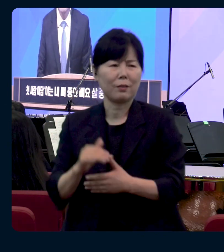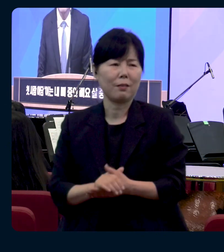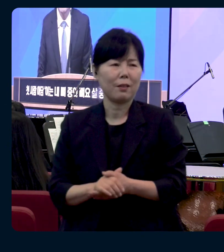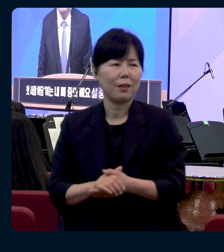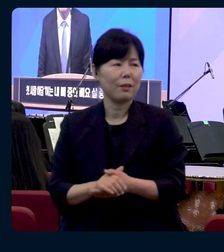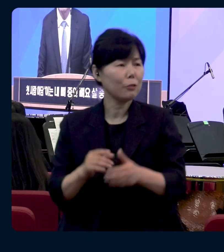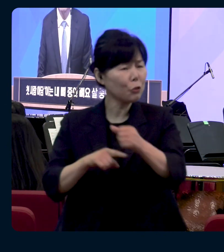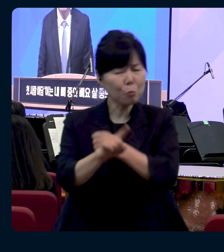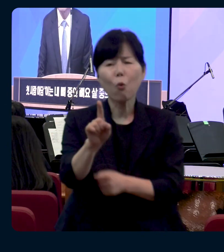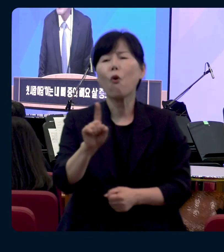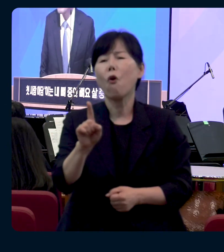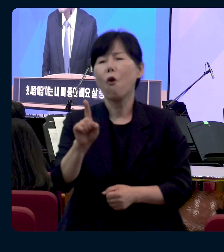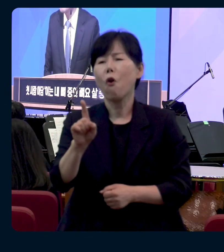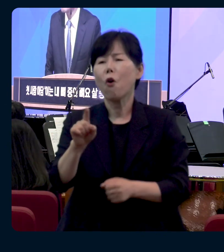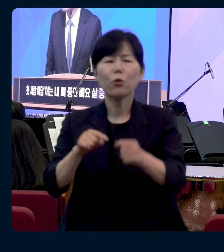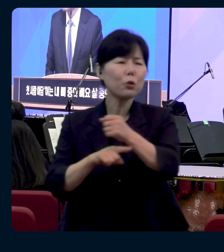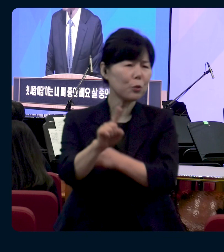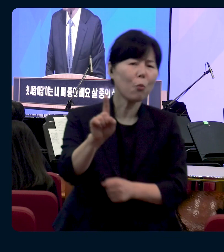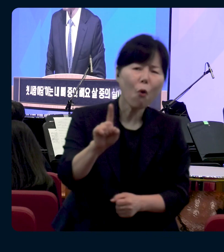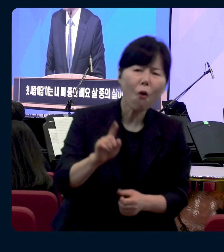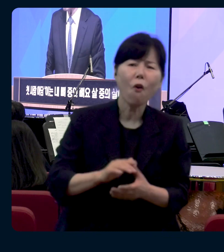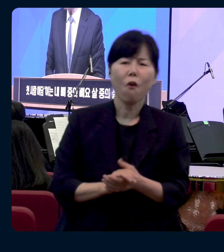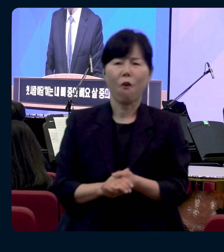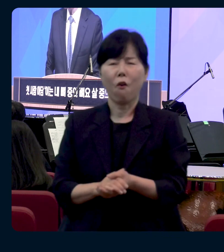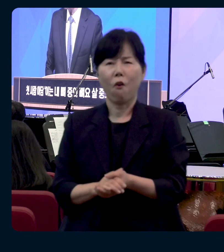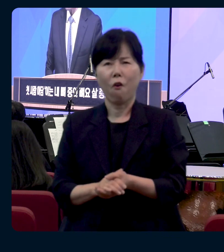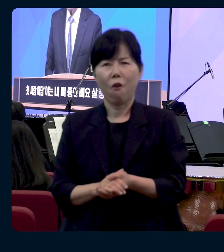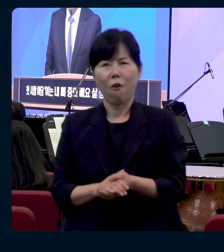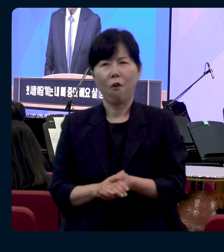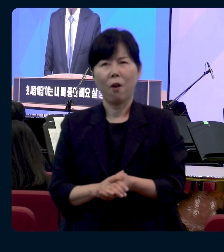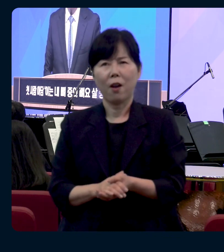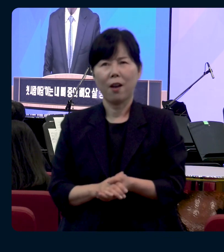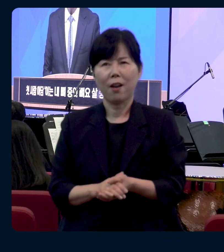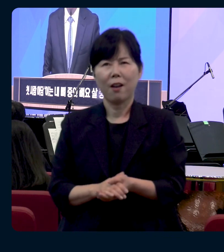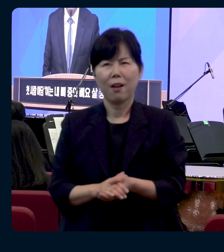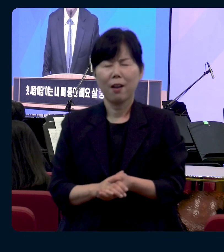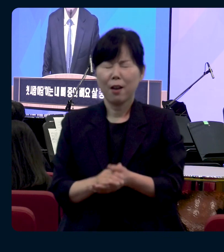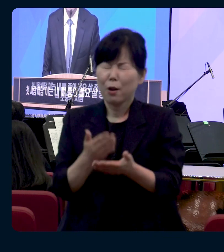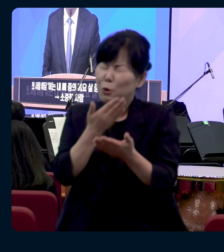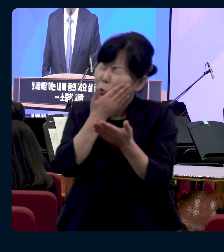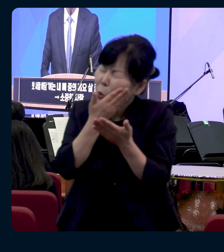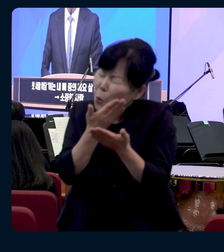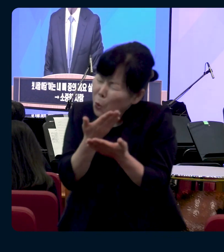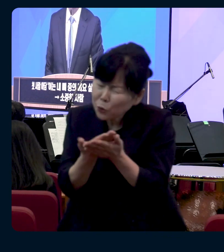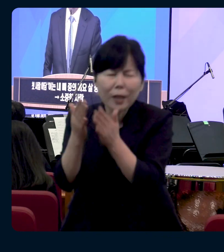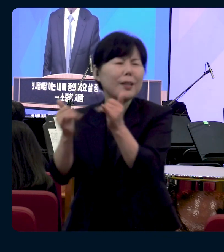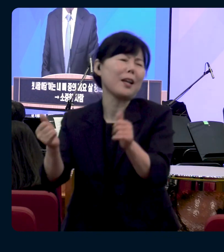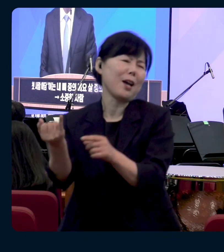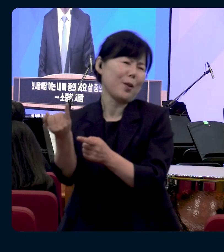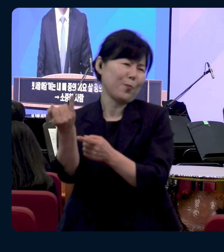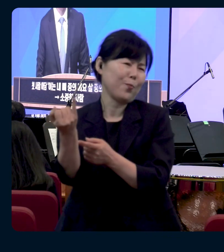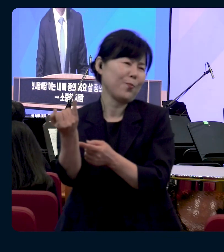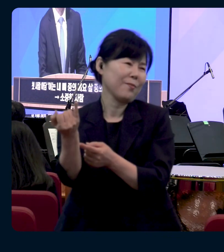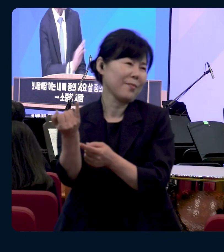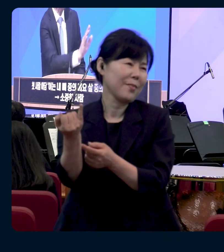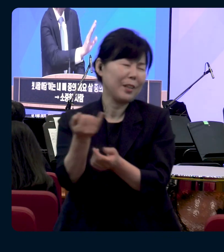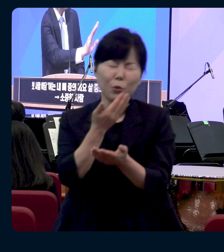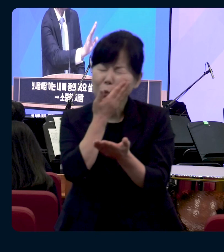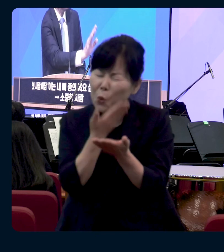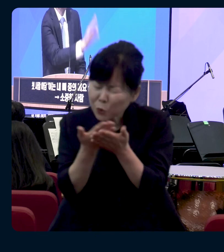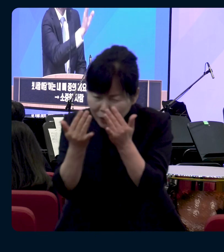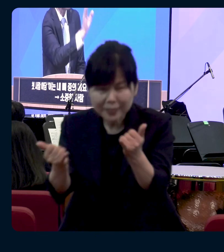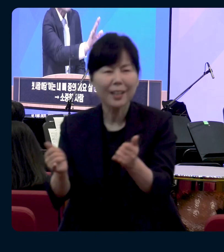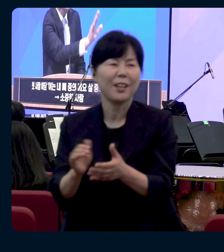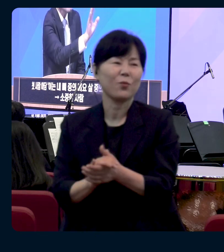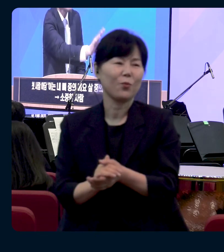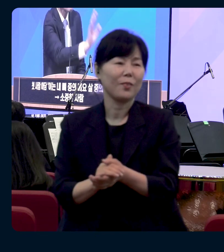무슨 뜻입니까? 무슨 뜻입니까? 그렇죠. 소중한 사람이란 뜻이죠. 다른 의미